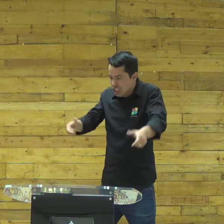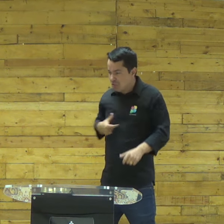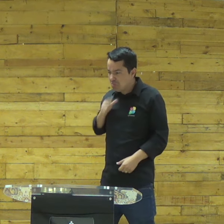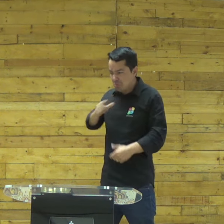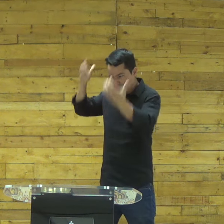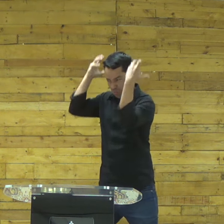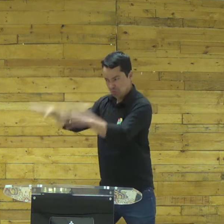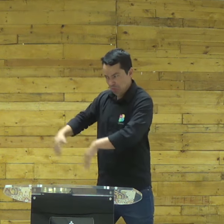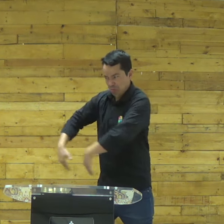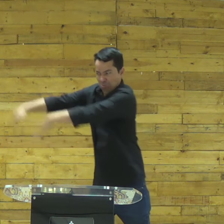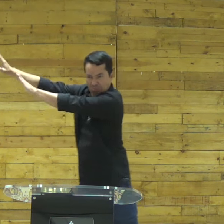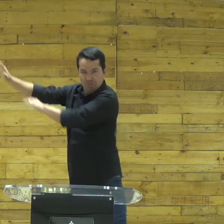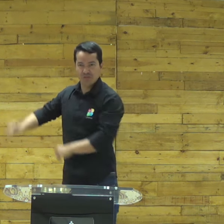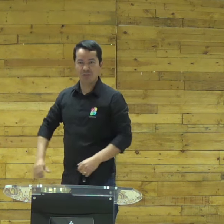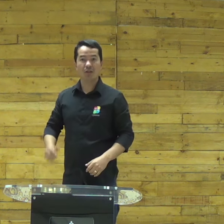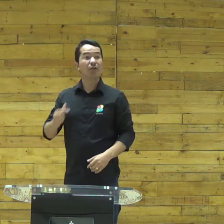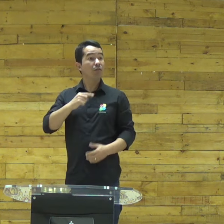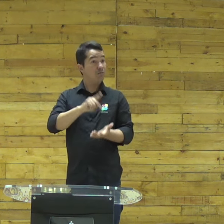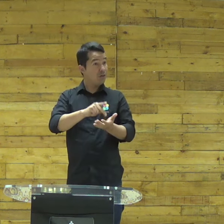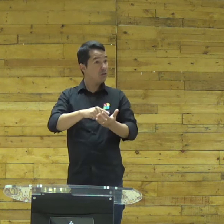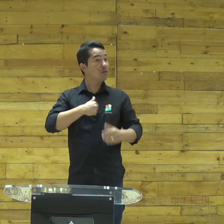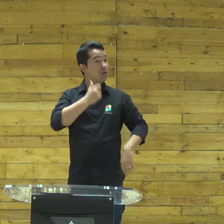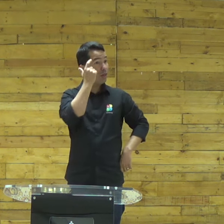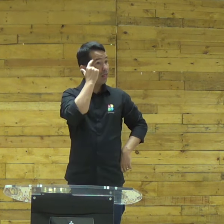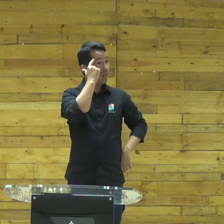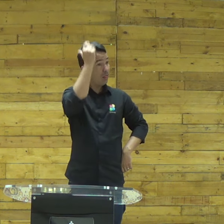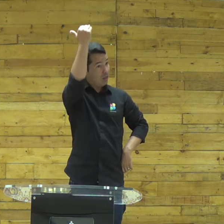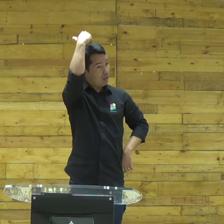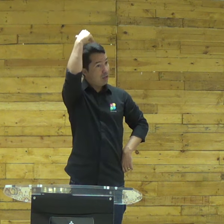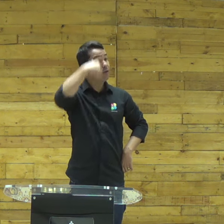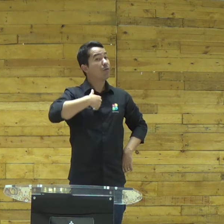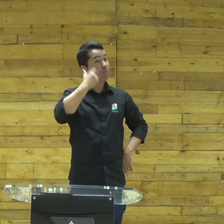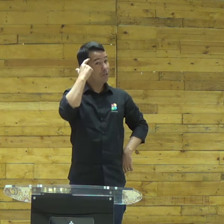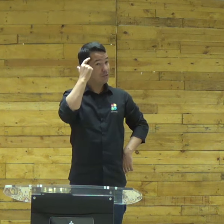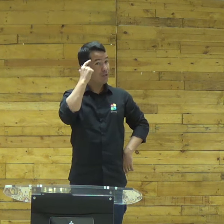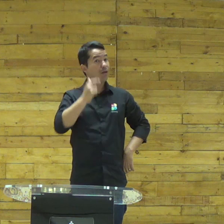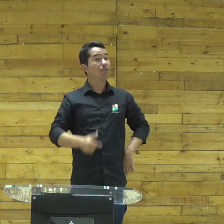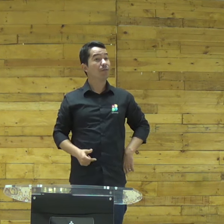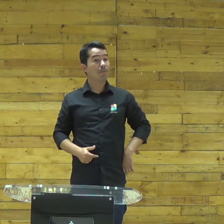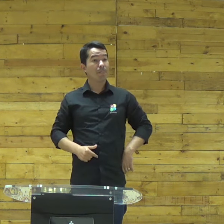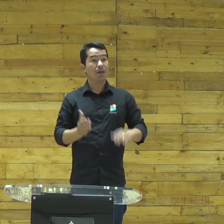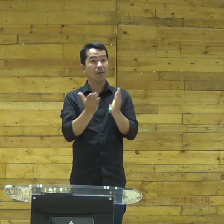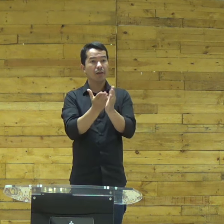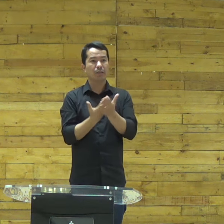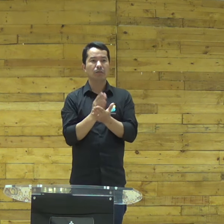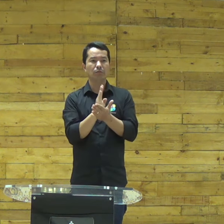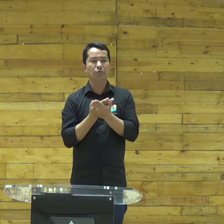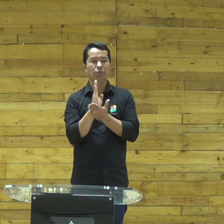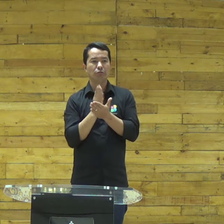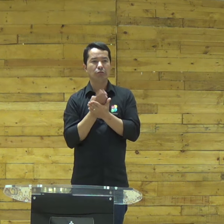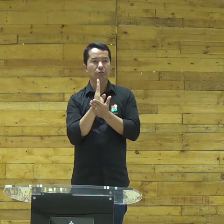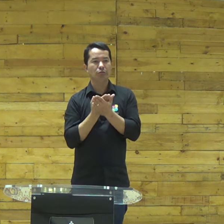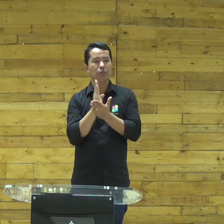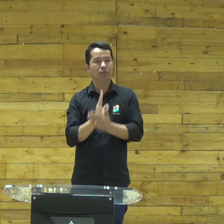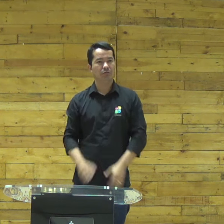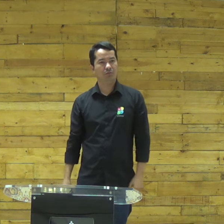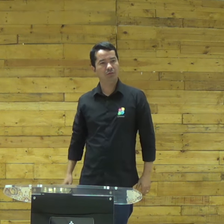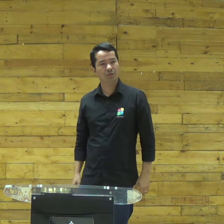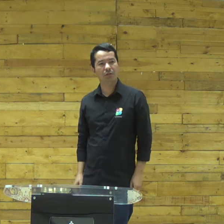crente chato não quero é verdade e eu não tinha nada não sabia de nada de verdade achava que ah